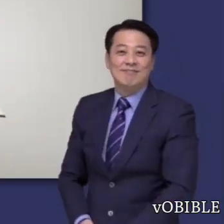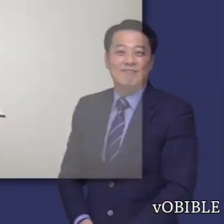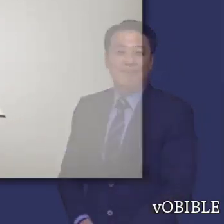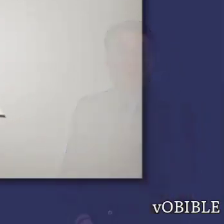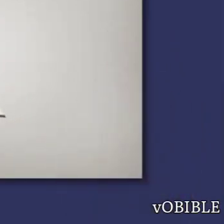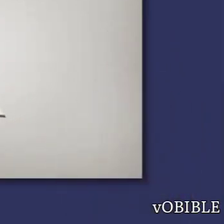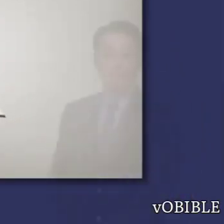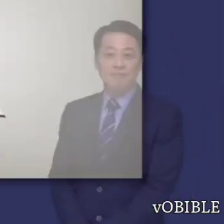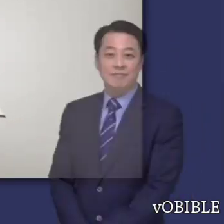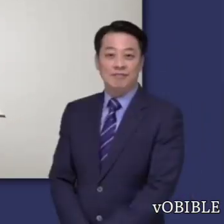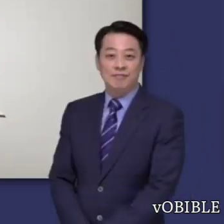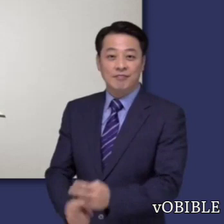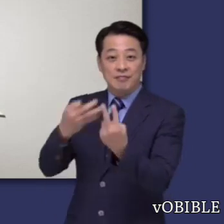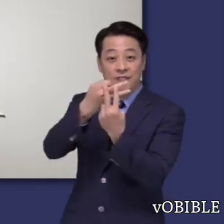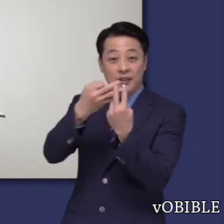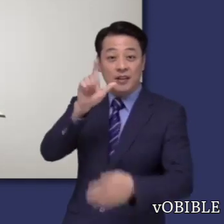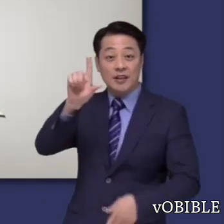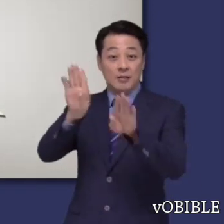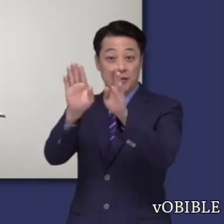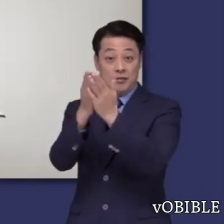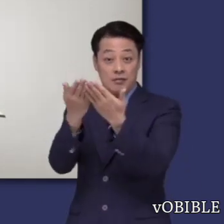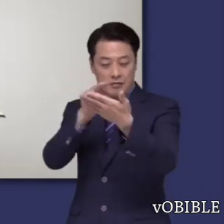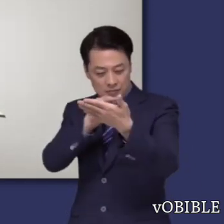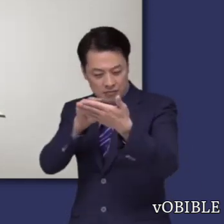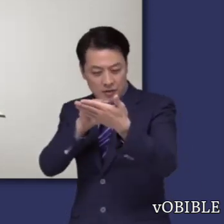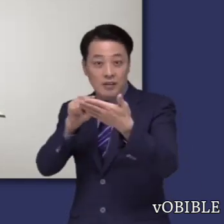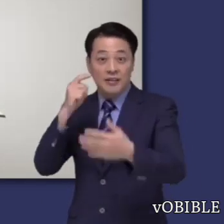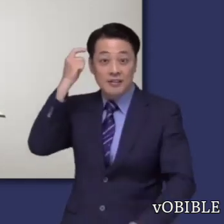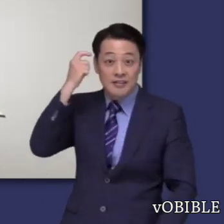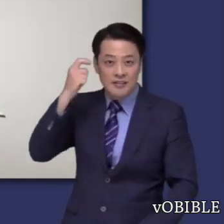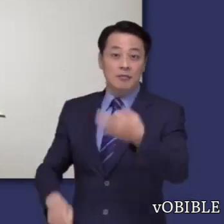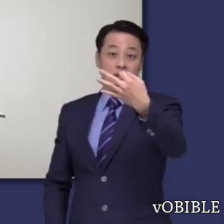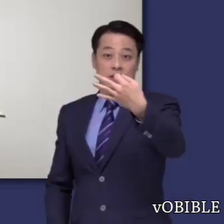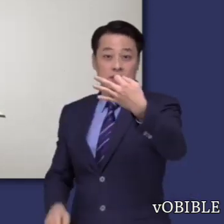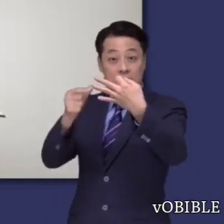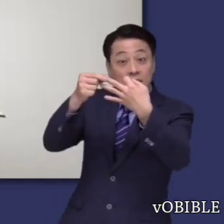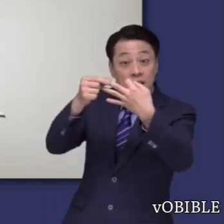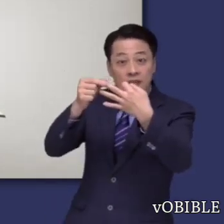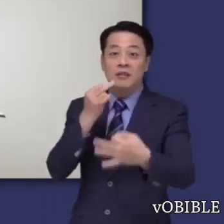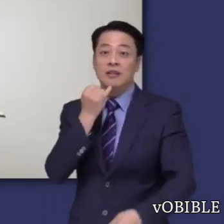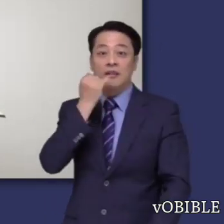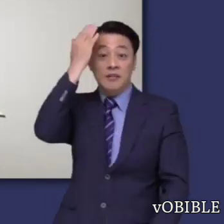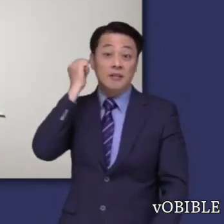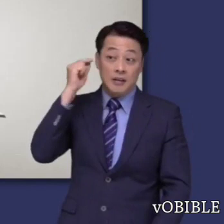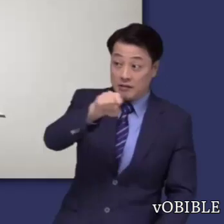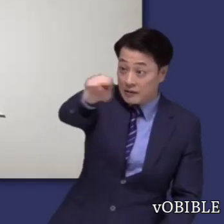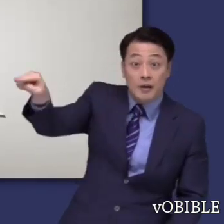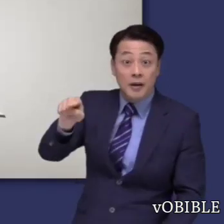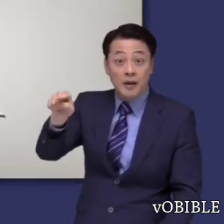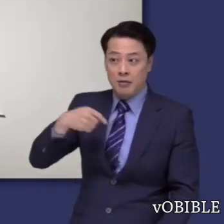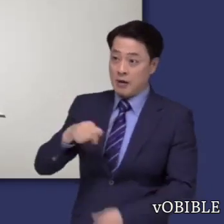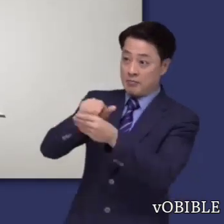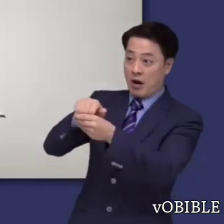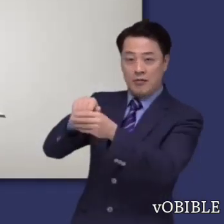你读腓利门书时，请留意，要让弟兄姐妹知道我们对他们有信心。保罗没有